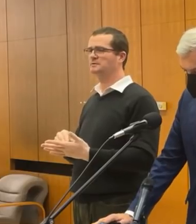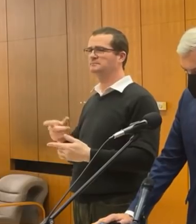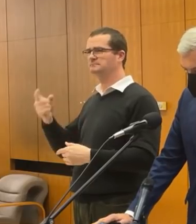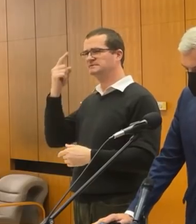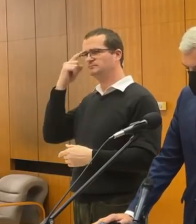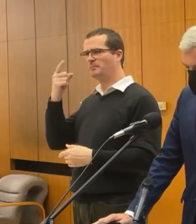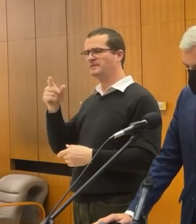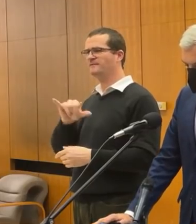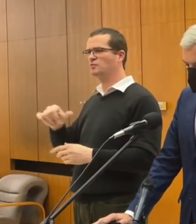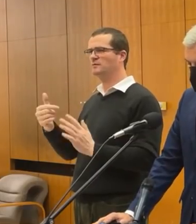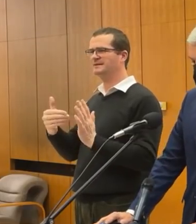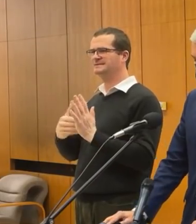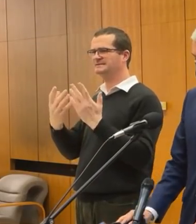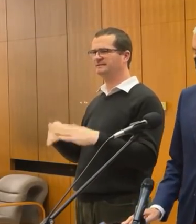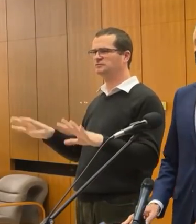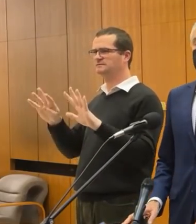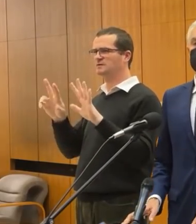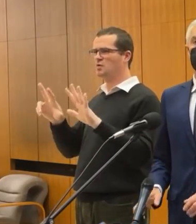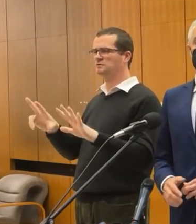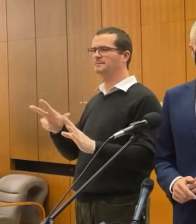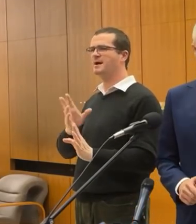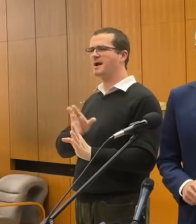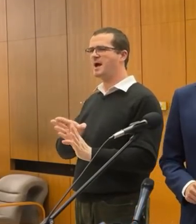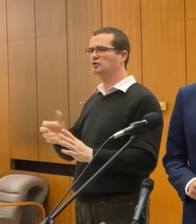Spomeňte si, že od roku 1998